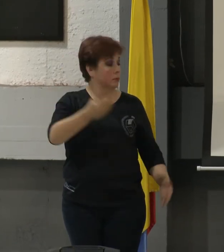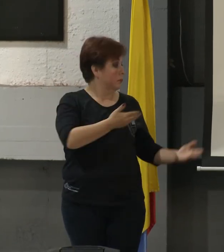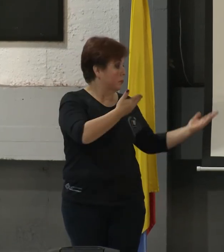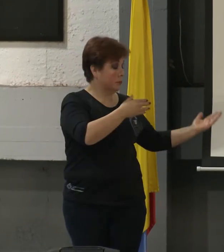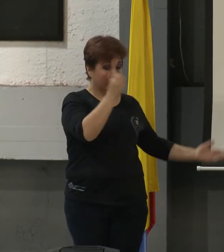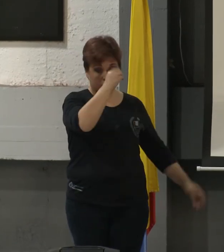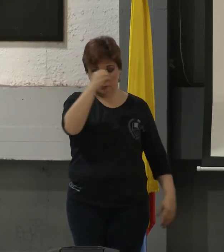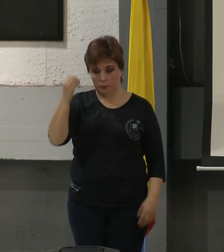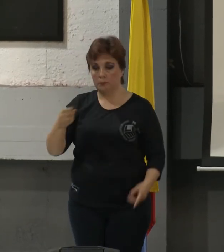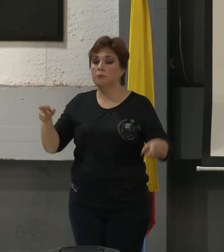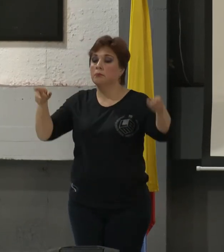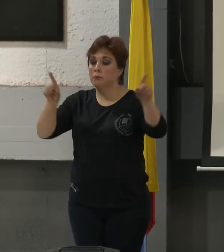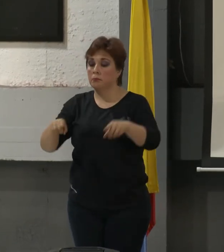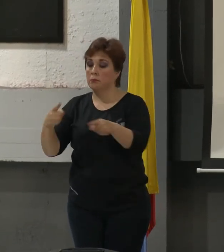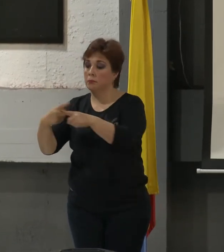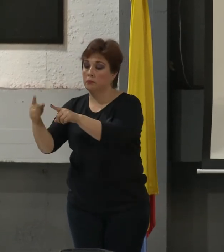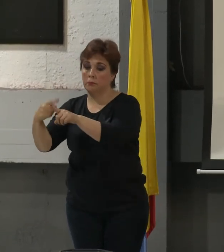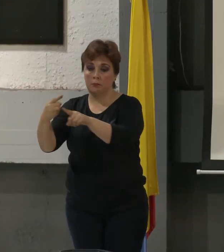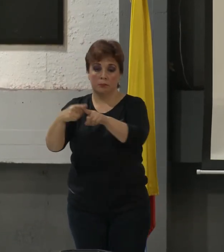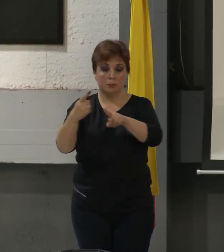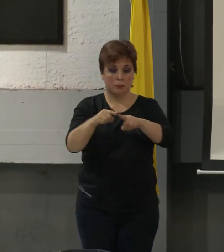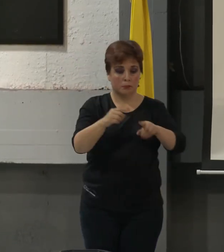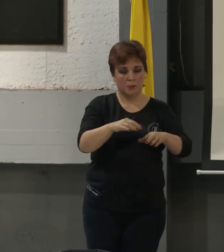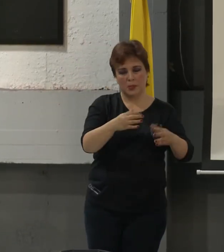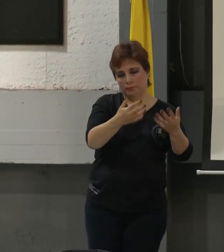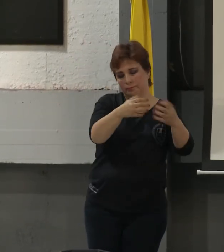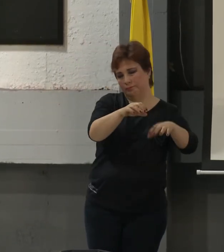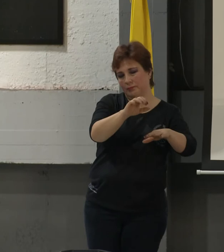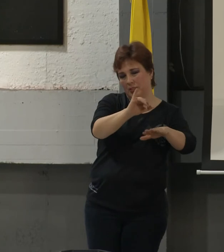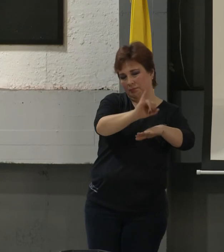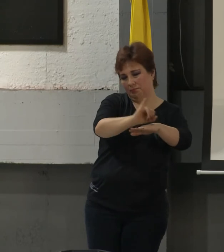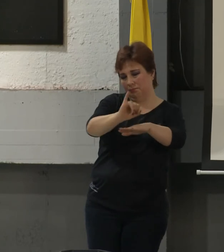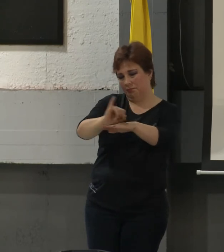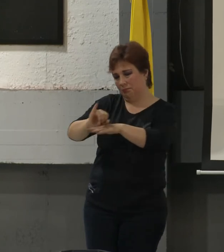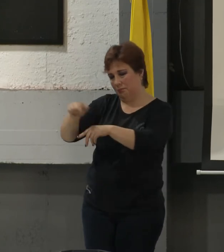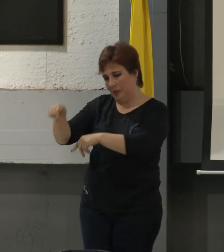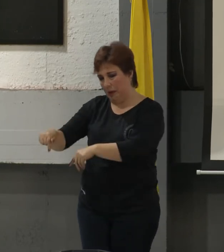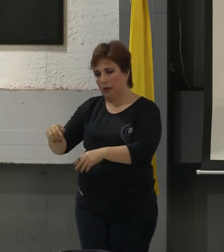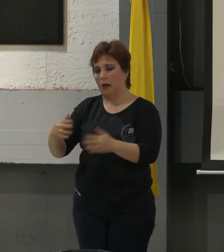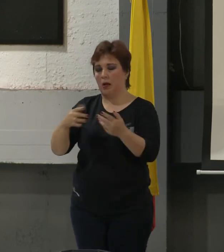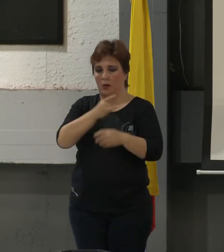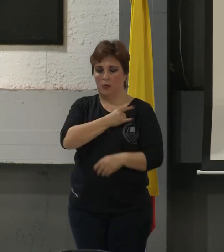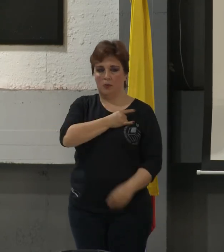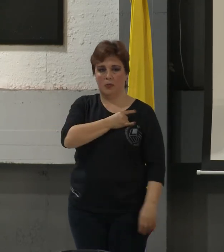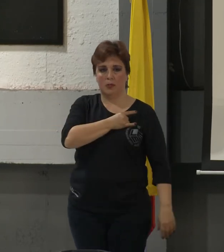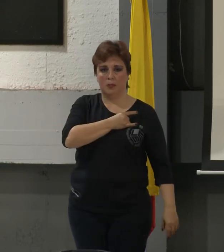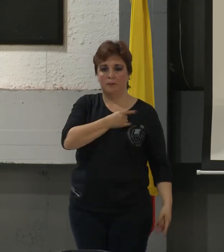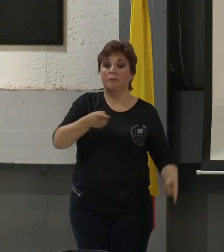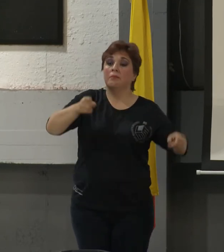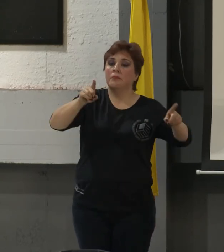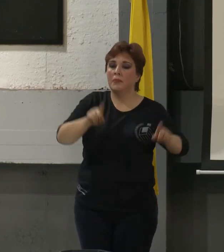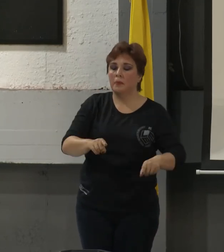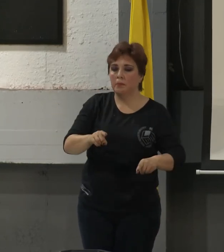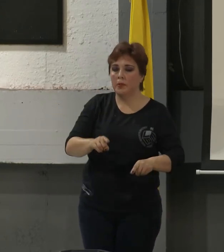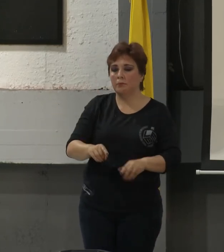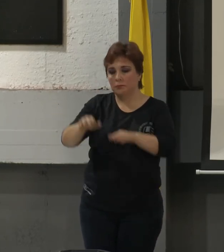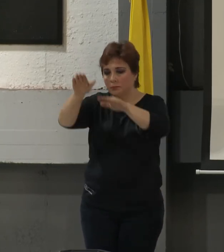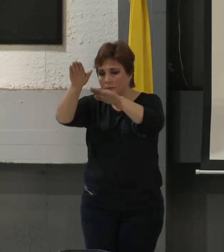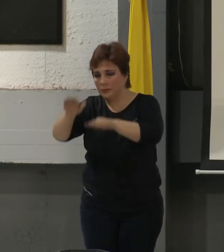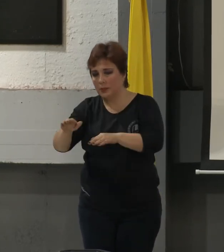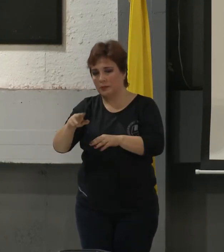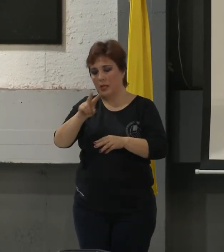igualmente a las diferentes instancias académicas y administrativas de la universidad al representante del viceministerio de educación